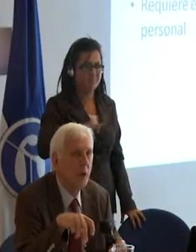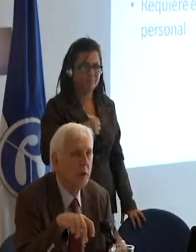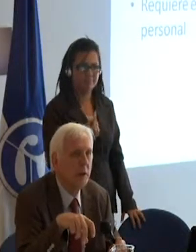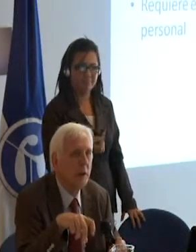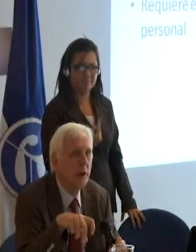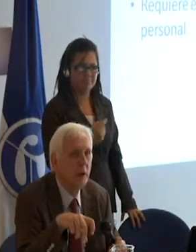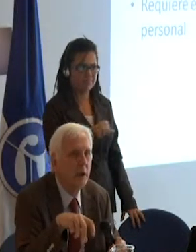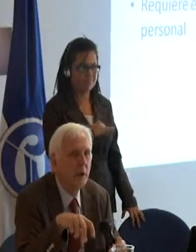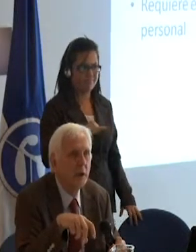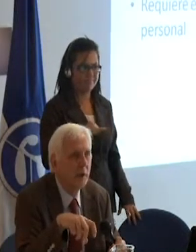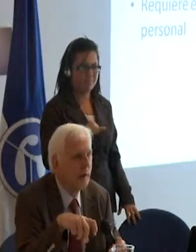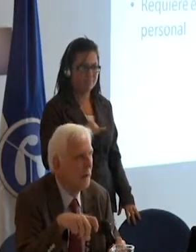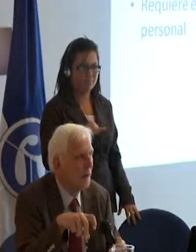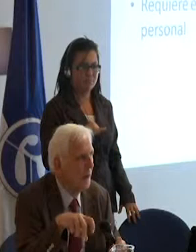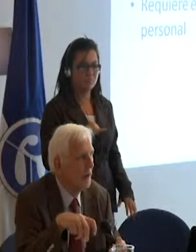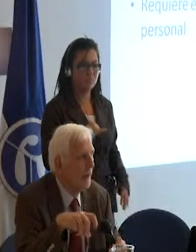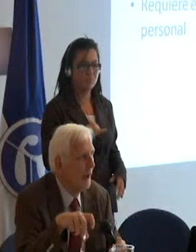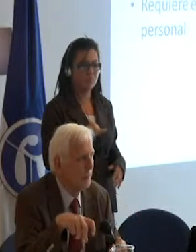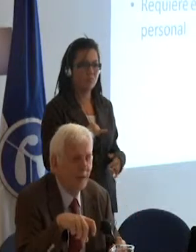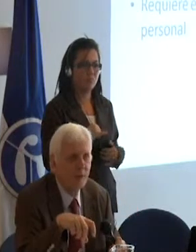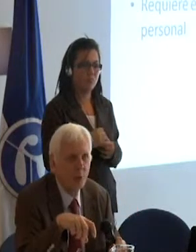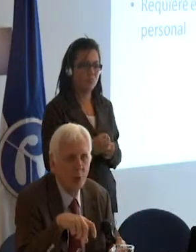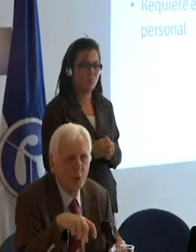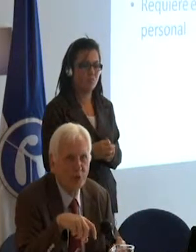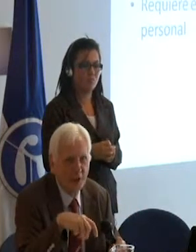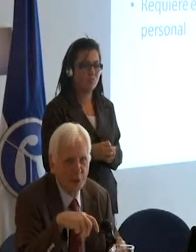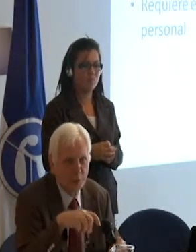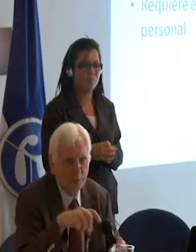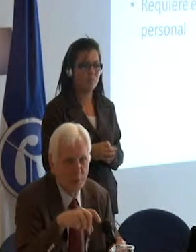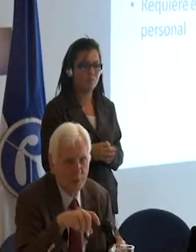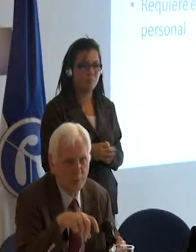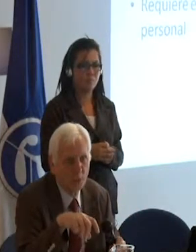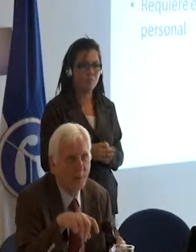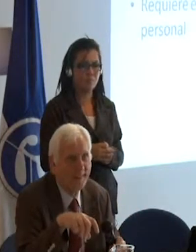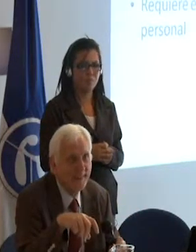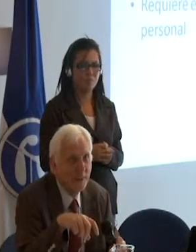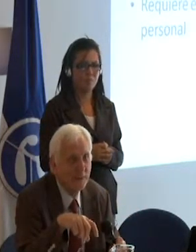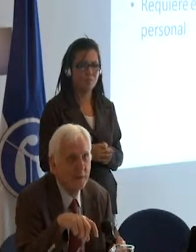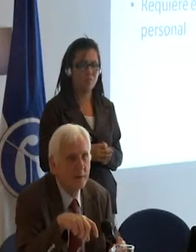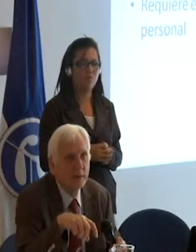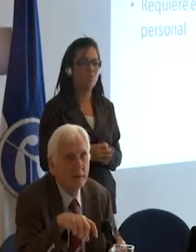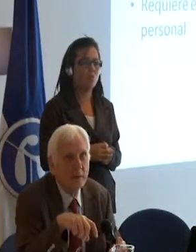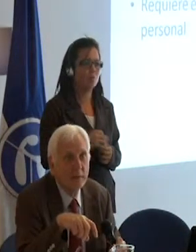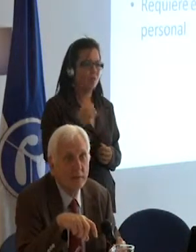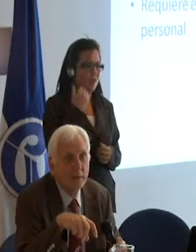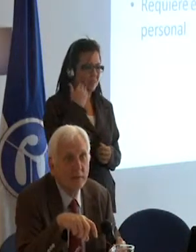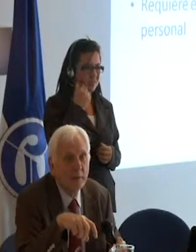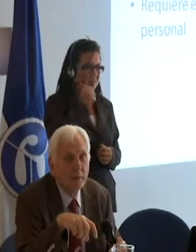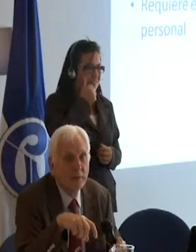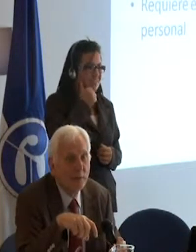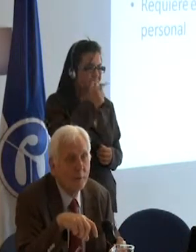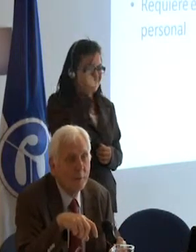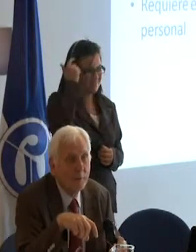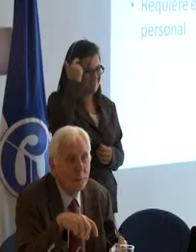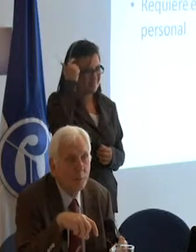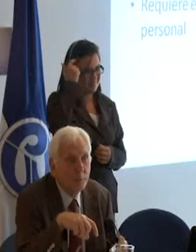y que cuando se toma la definición que fue dada ayer por Serge Tomasé,